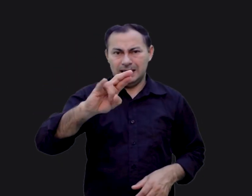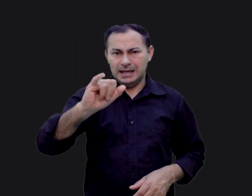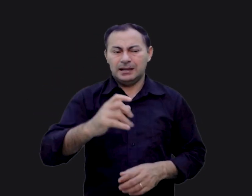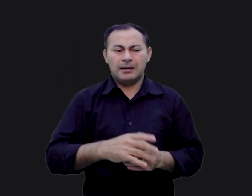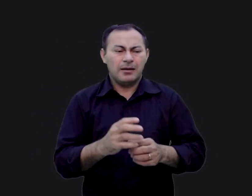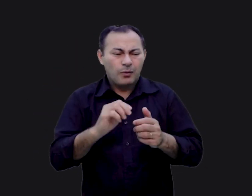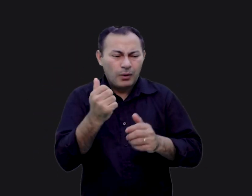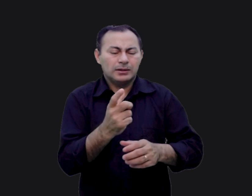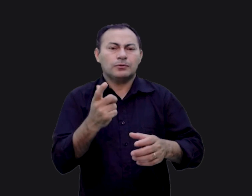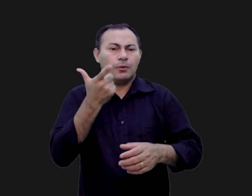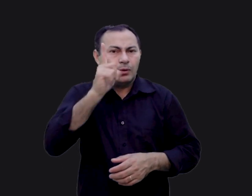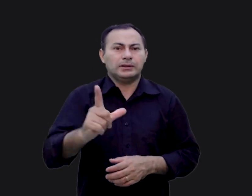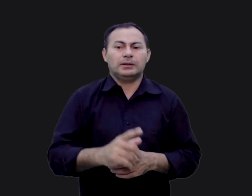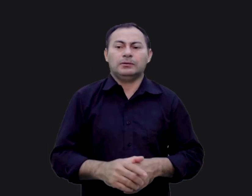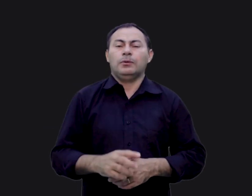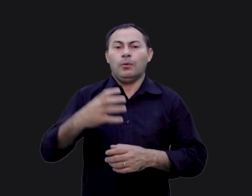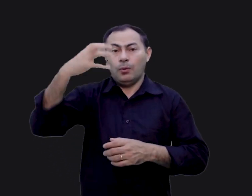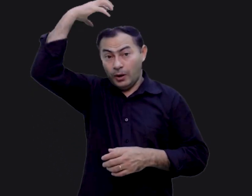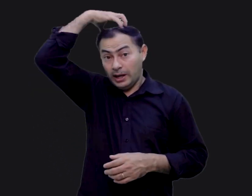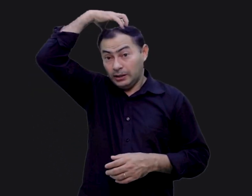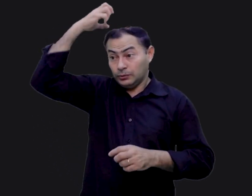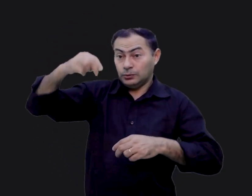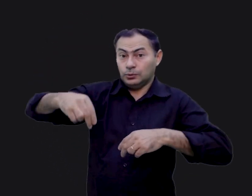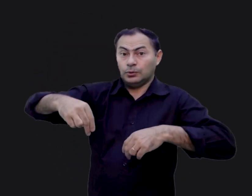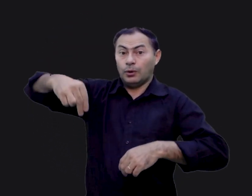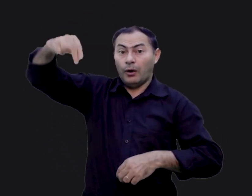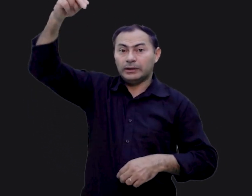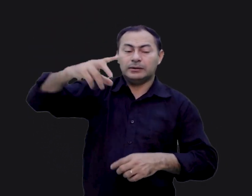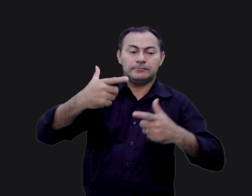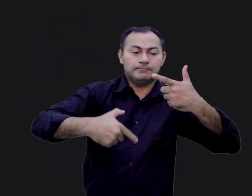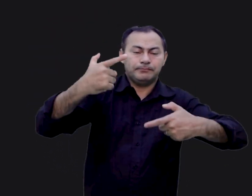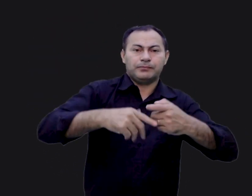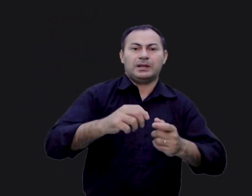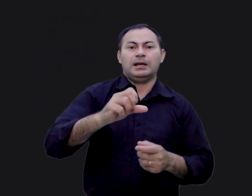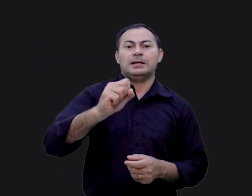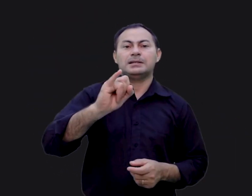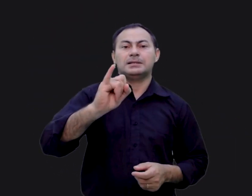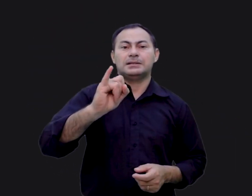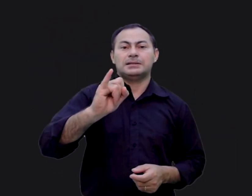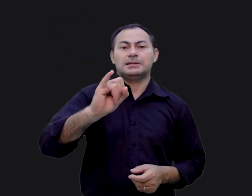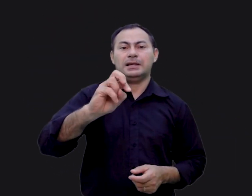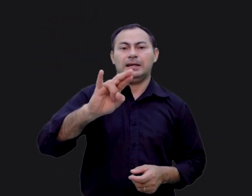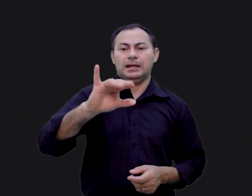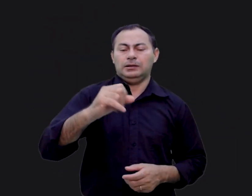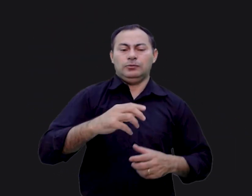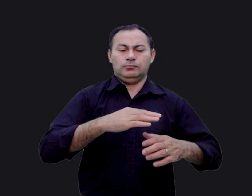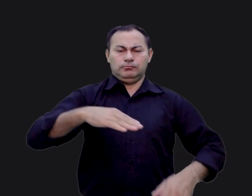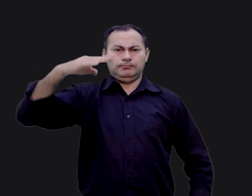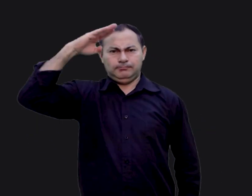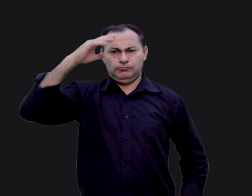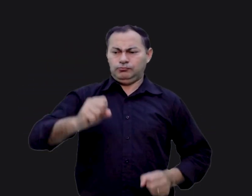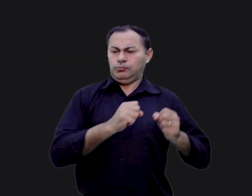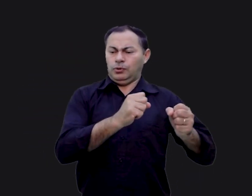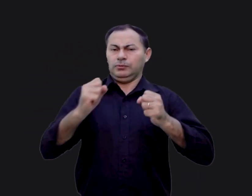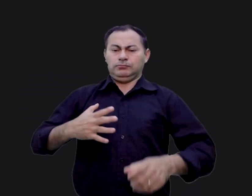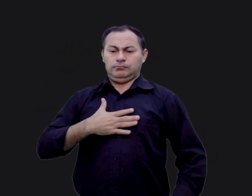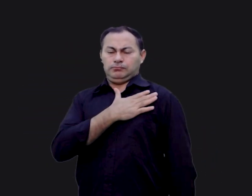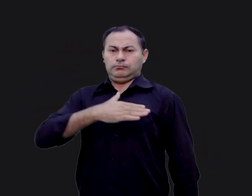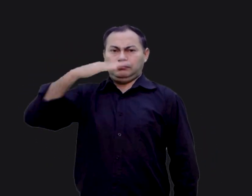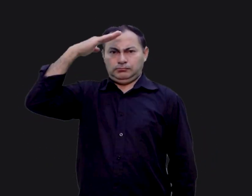conquistar o reino do norte. Já estavam ocorrendo algumas batalhas. A Síria tinha um exército muito poderoso e o seu general superior